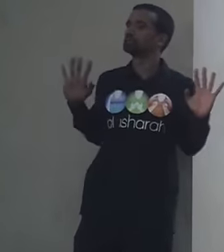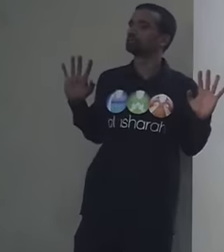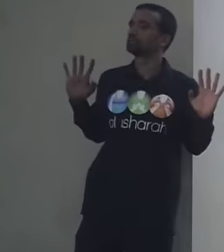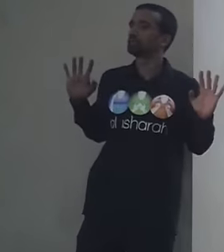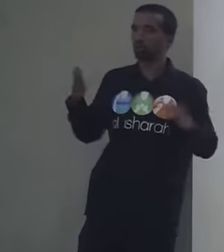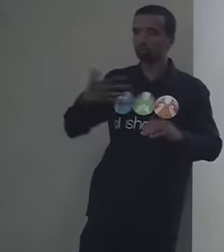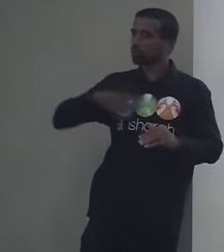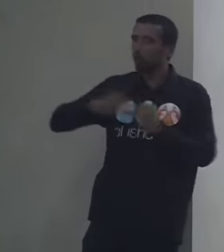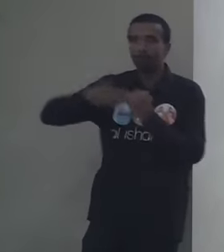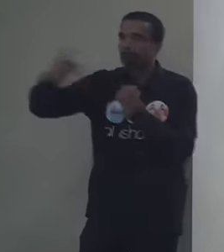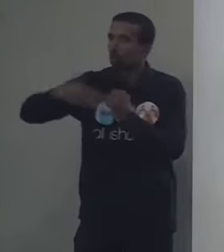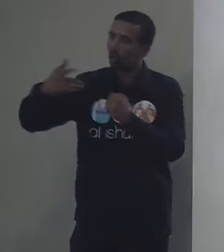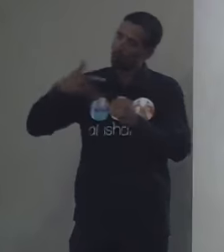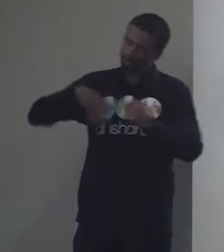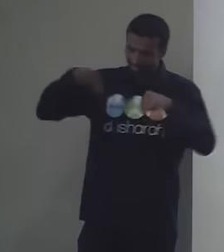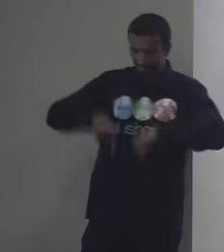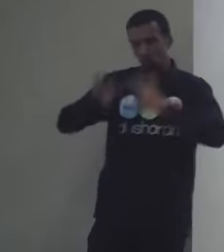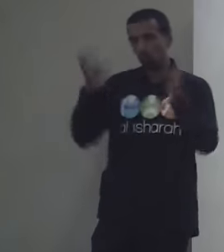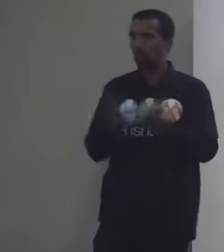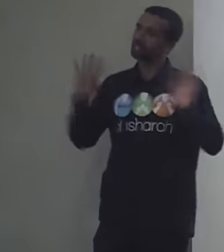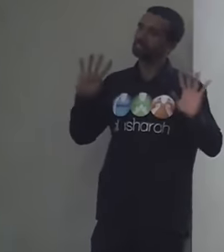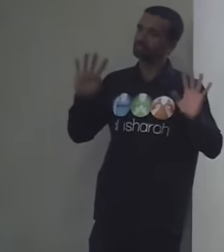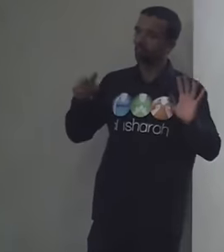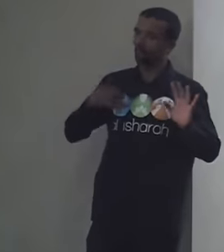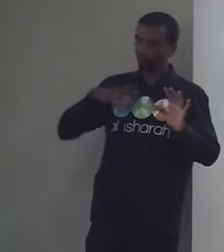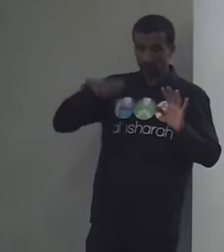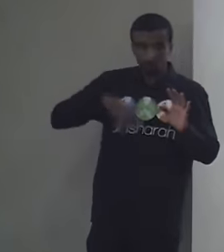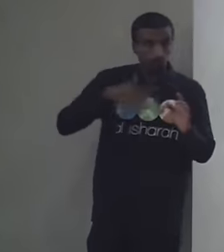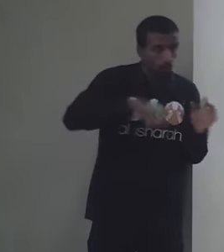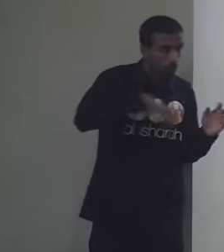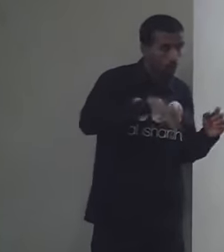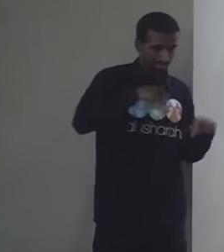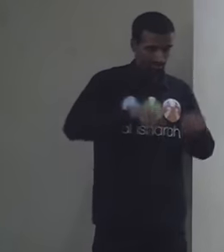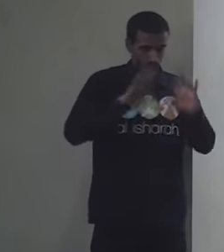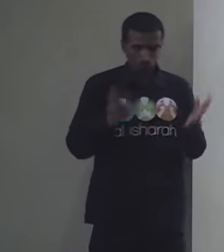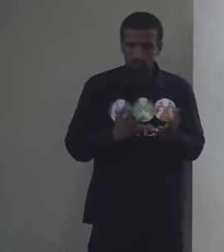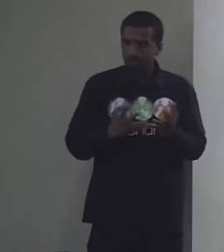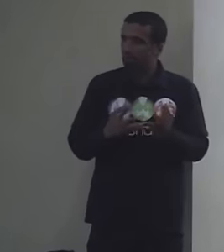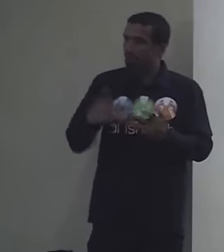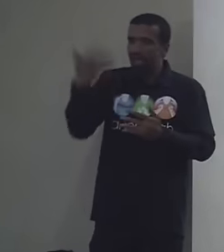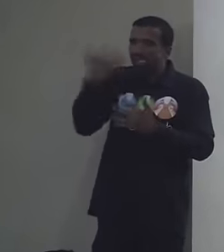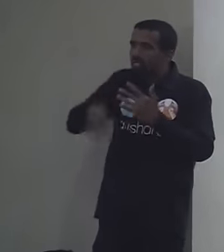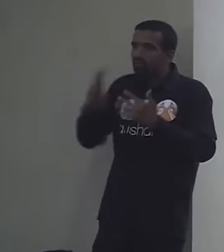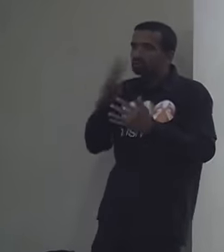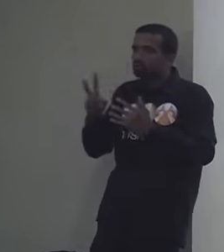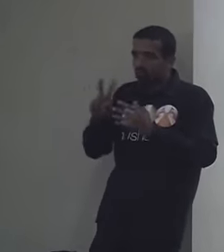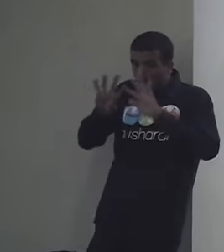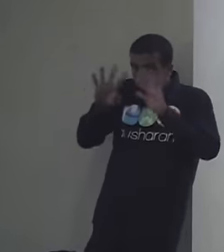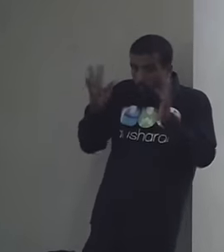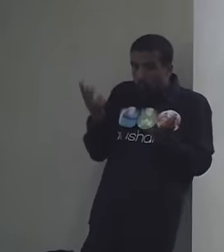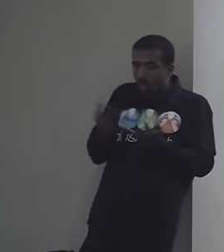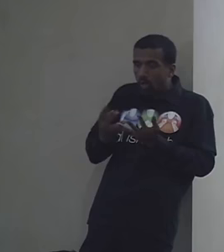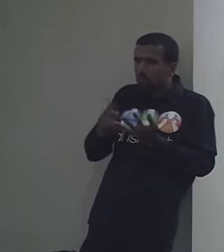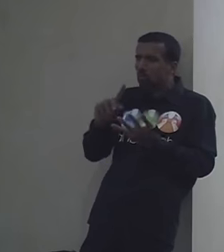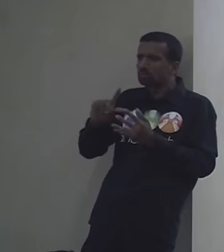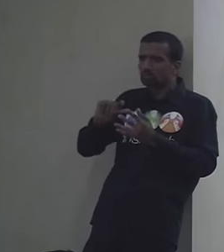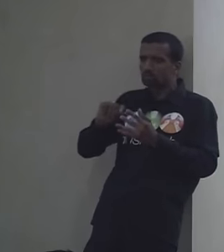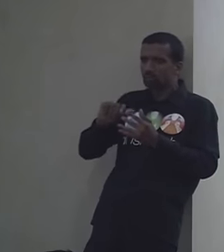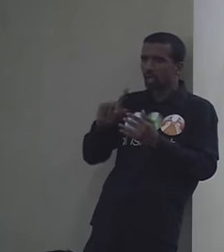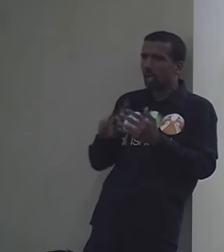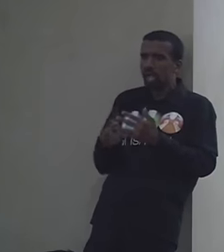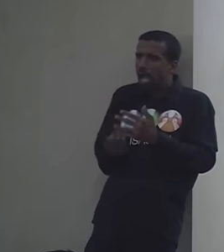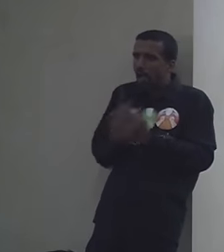ponder, they cannot ponder beyond this. They don't want to think there's something behind this. They're not the people who say, رَبَّنَا